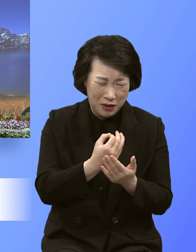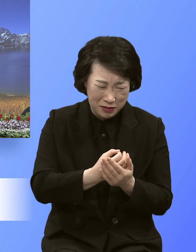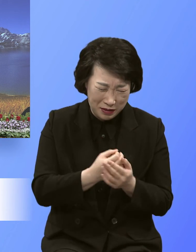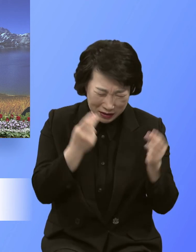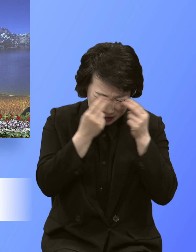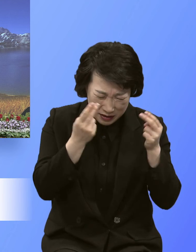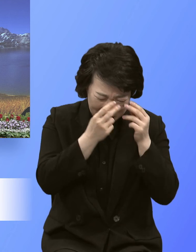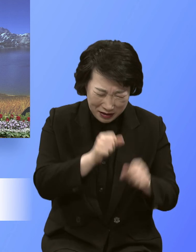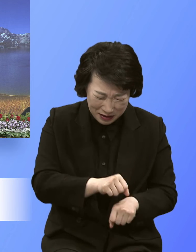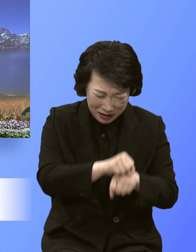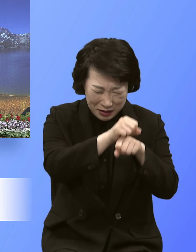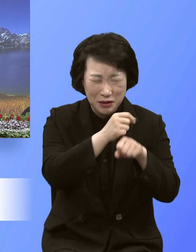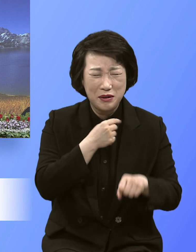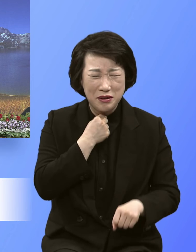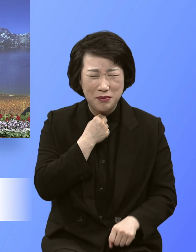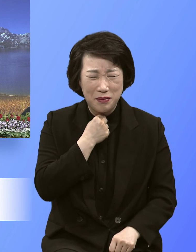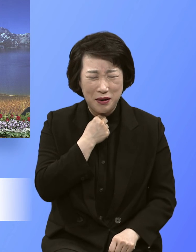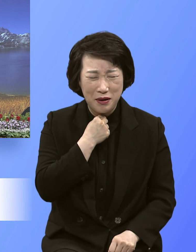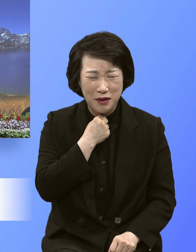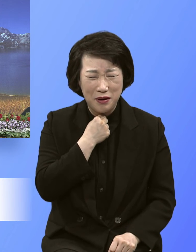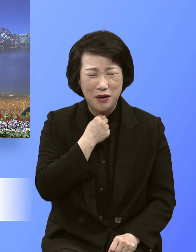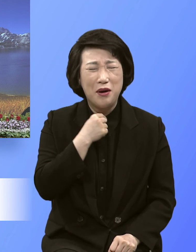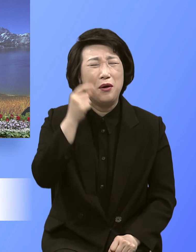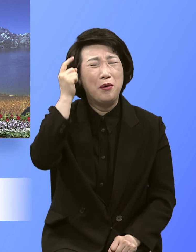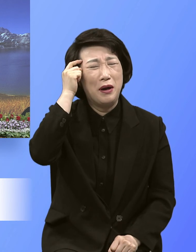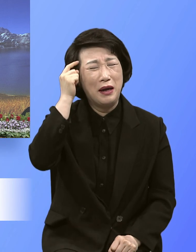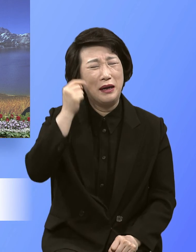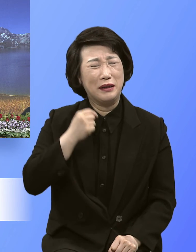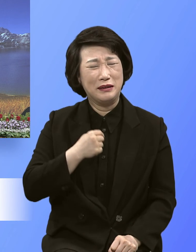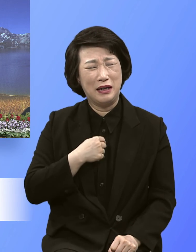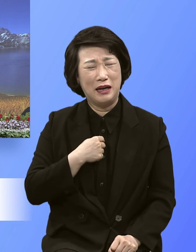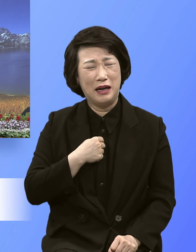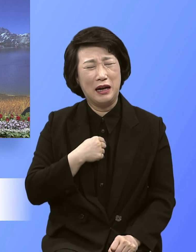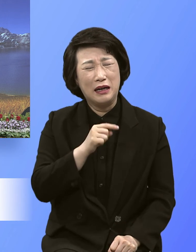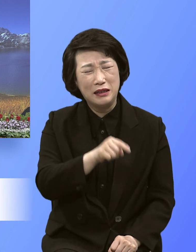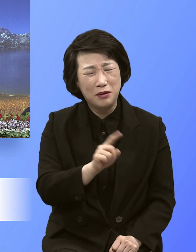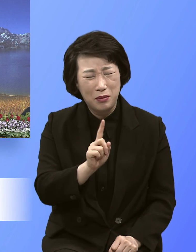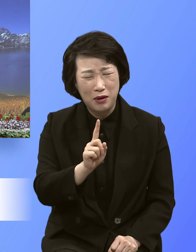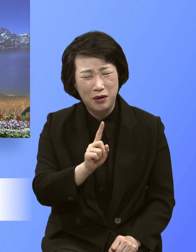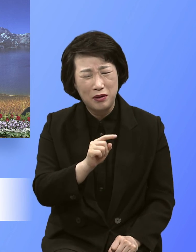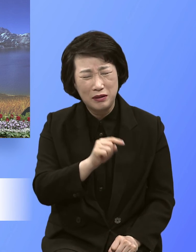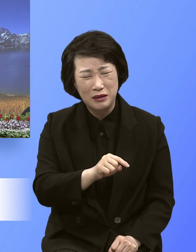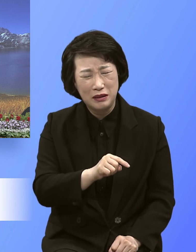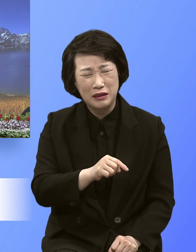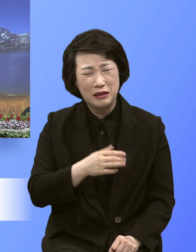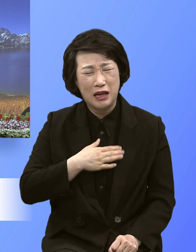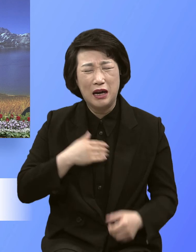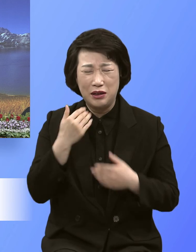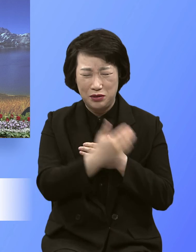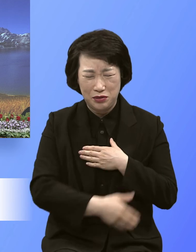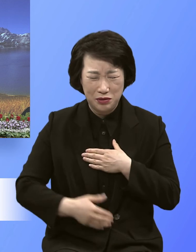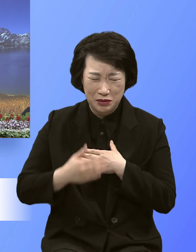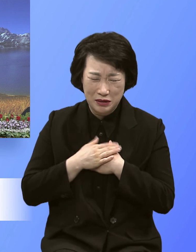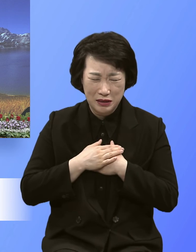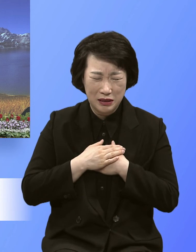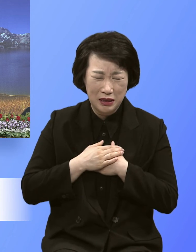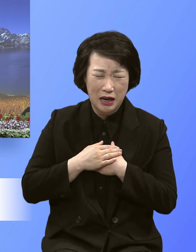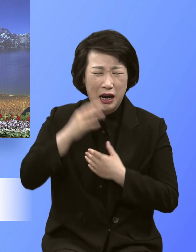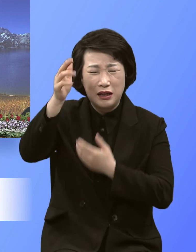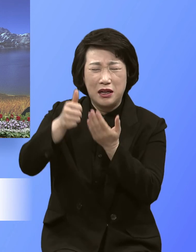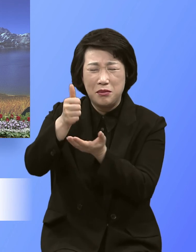또 쌓아놓고 또 쌓아놓고 하려고 하는 것은 이건 바로 육신이